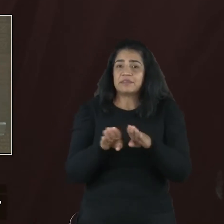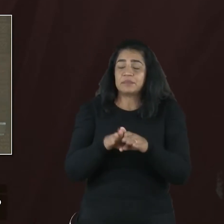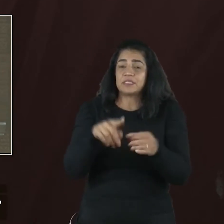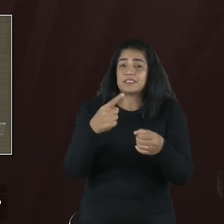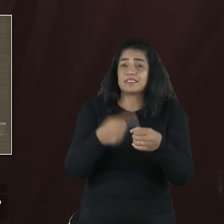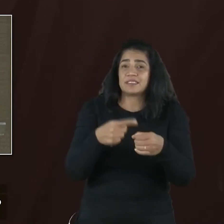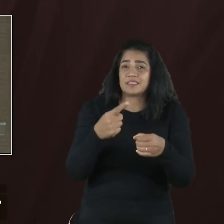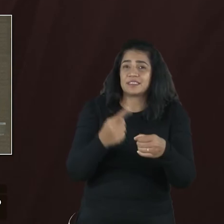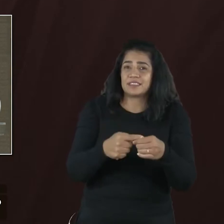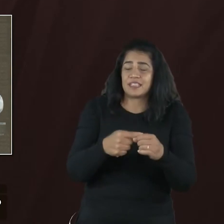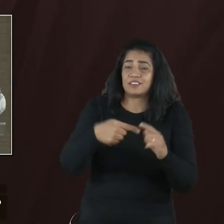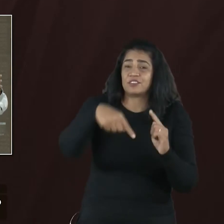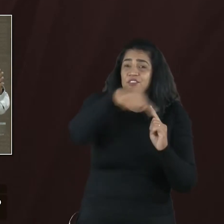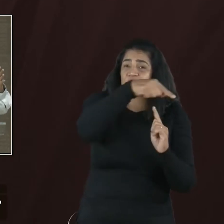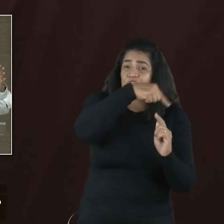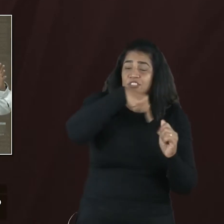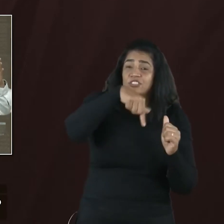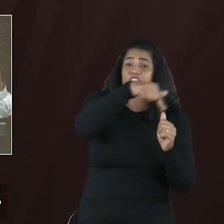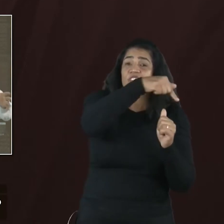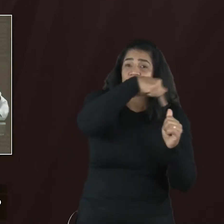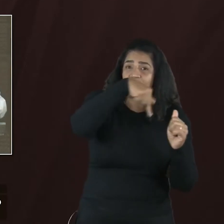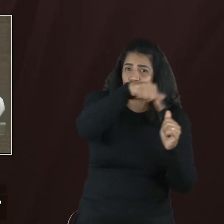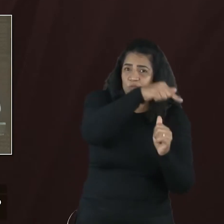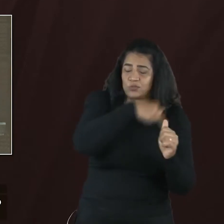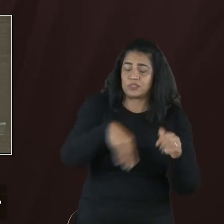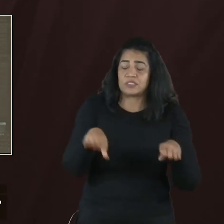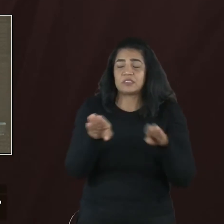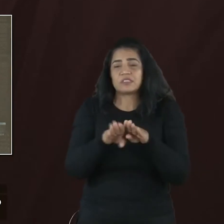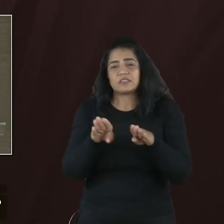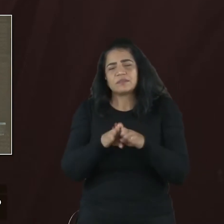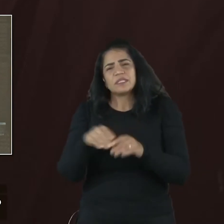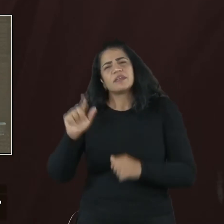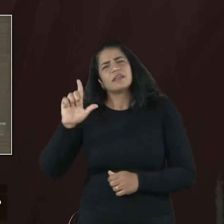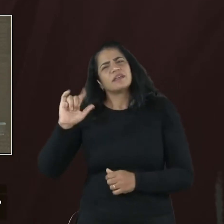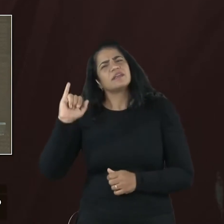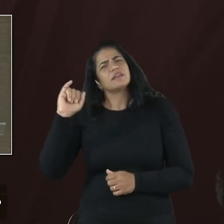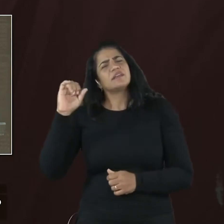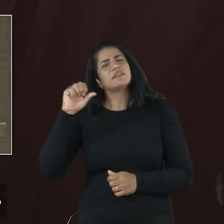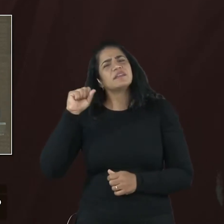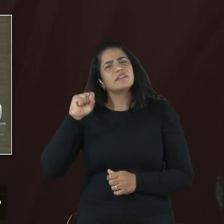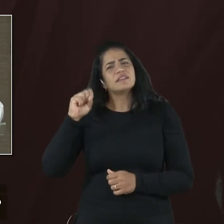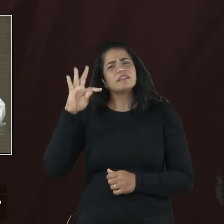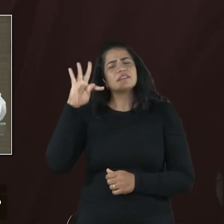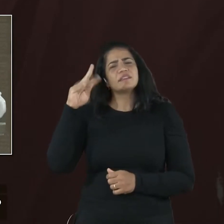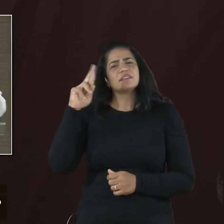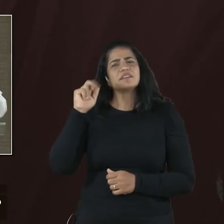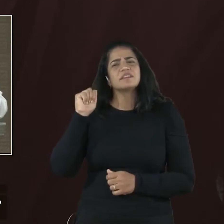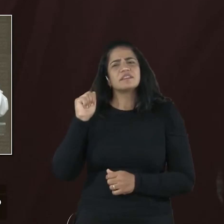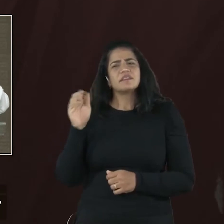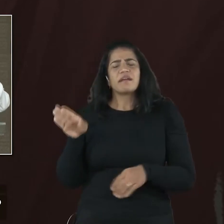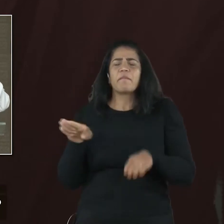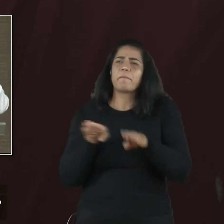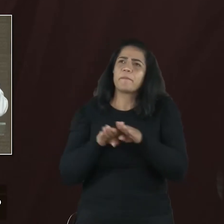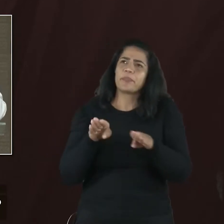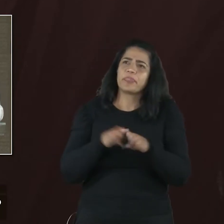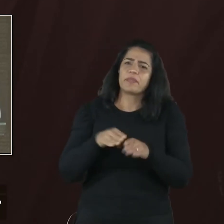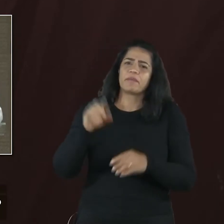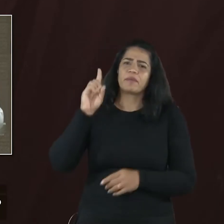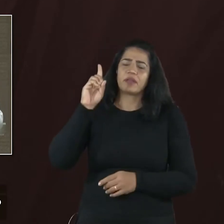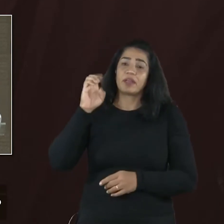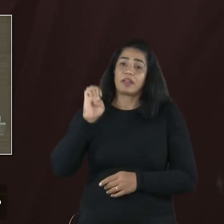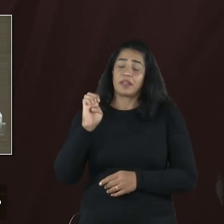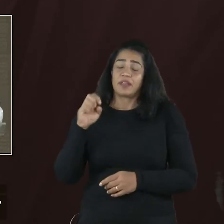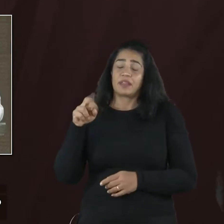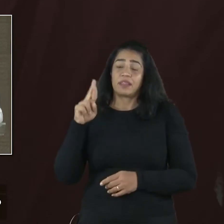e também de Icônio, Listra e Derbe, e produziu um cooperador jovem